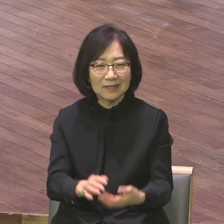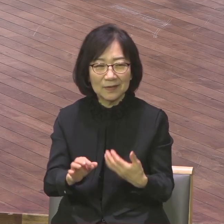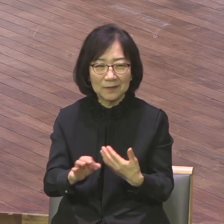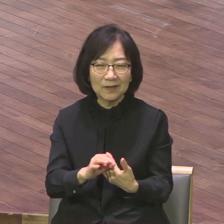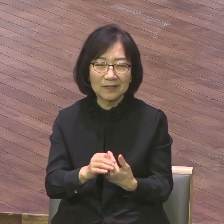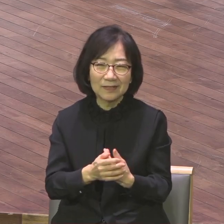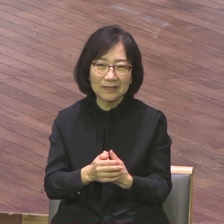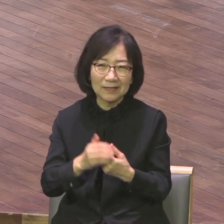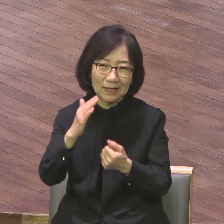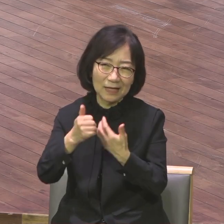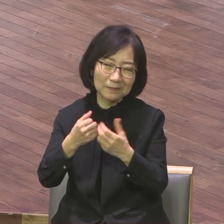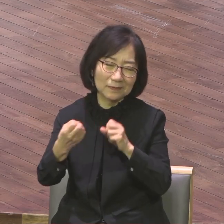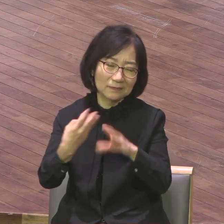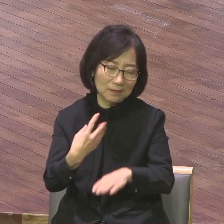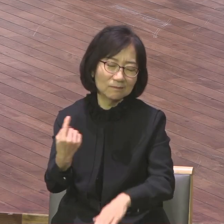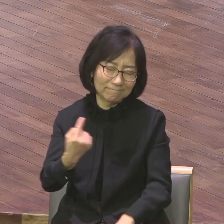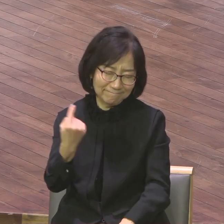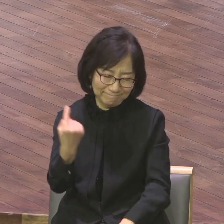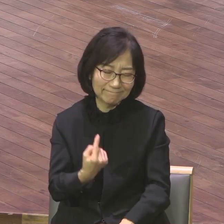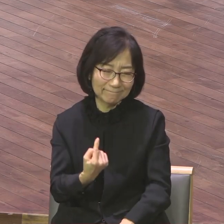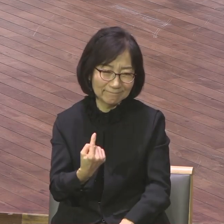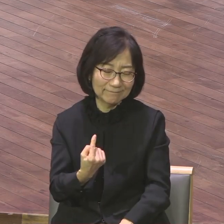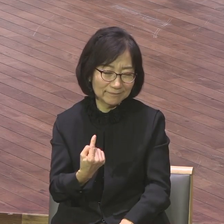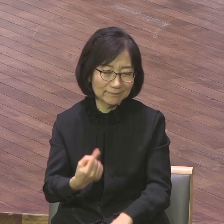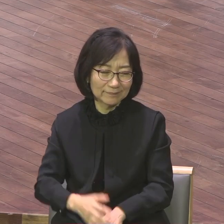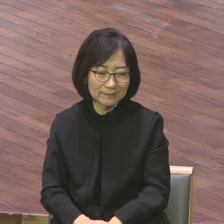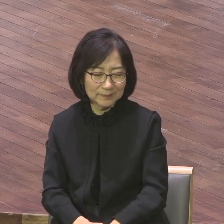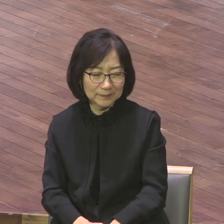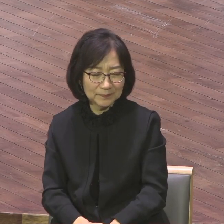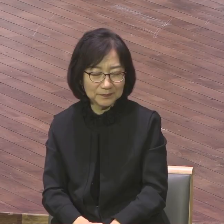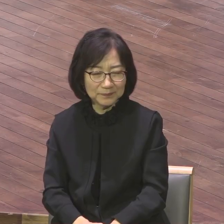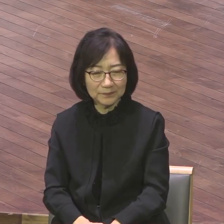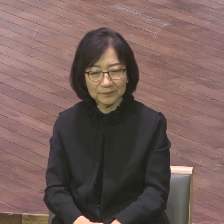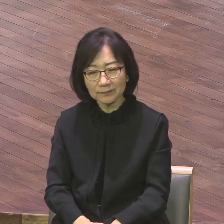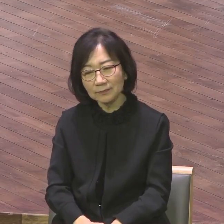역사가 일어나게 되어 있다.